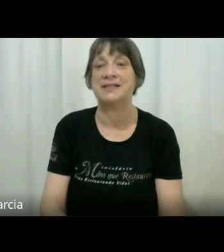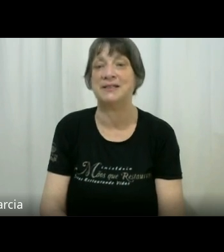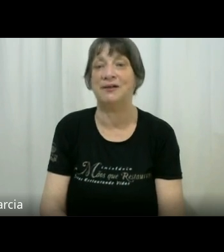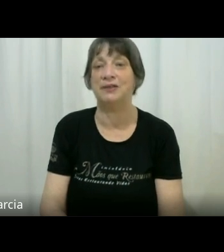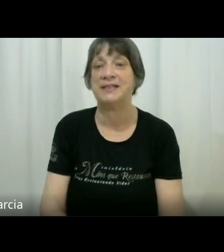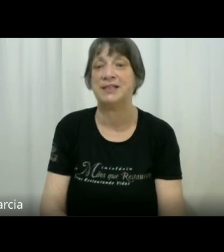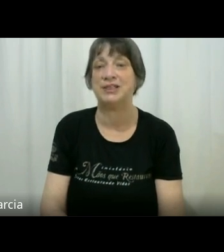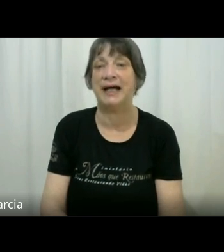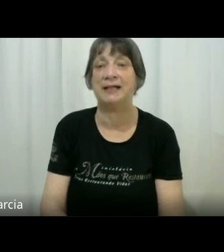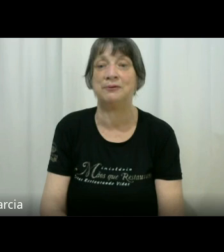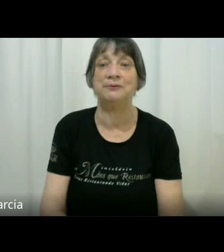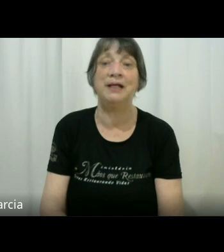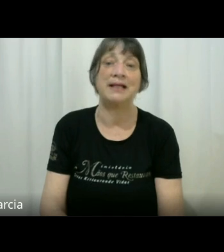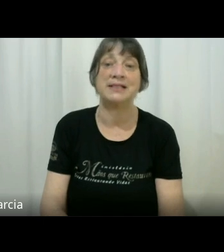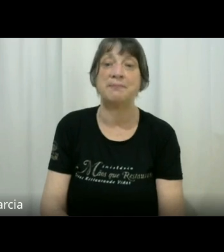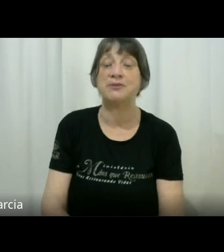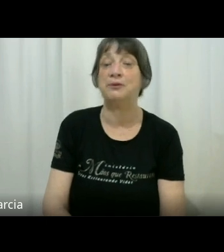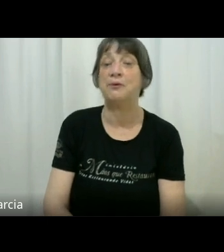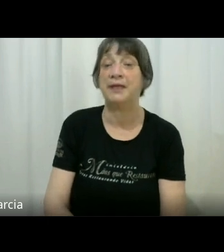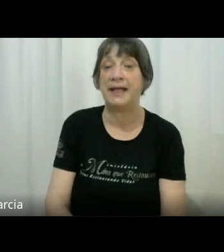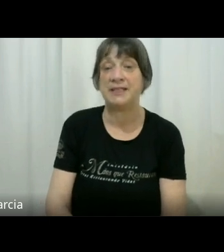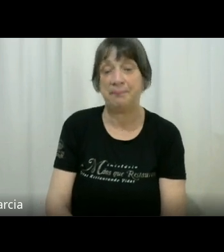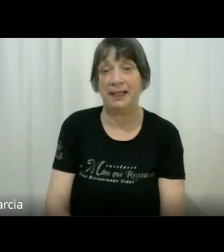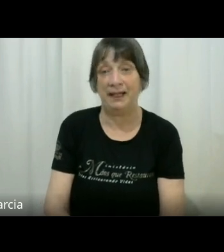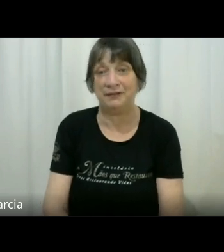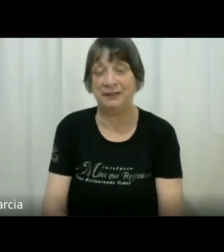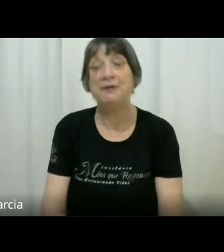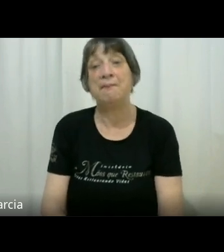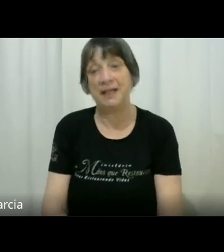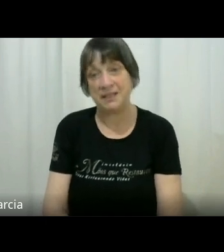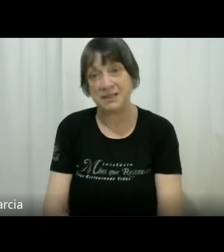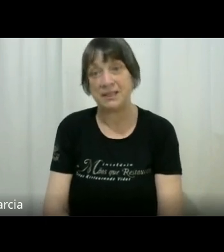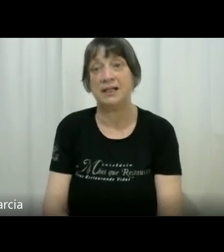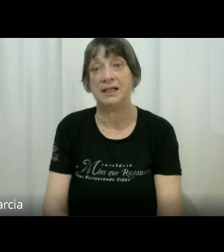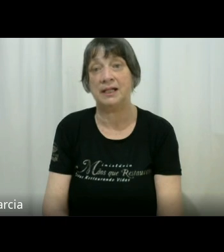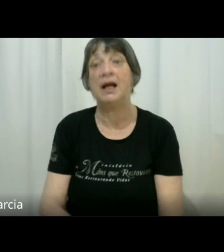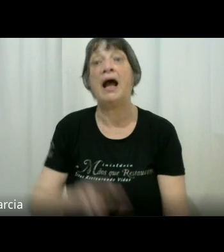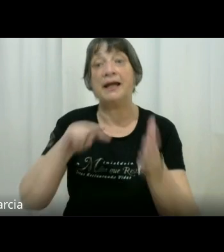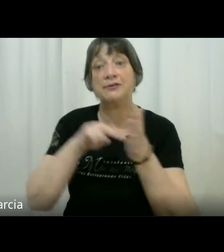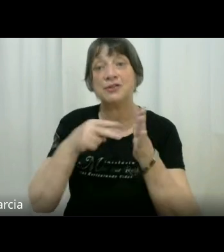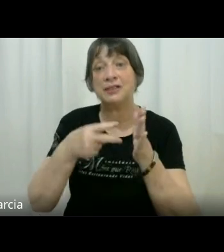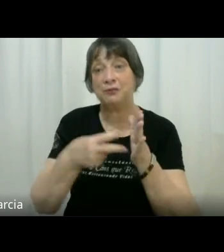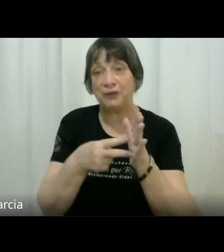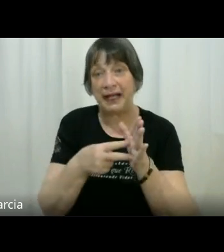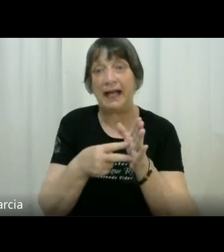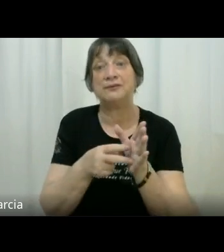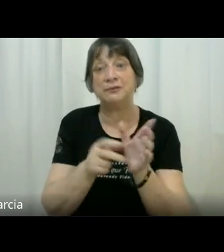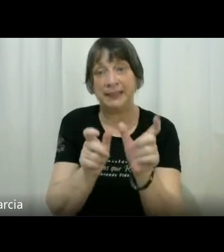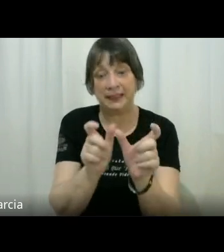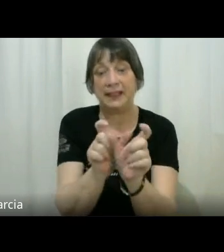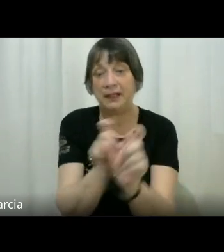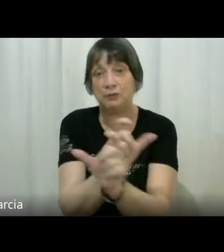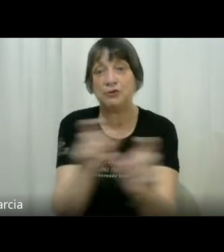vezes, assim, nesse diálogo, às vezes a pessoa não conhece a palavra, mas aí o